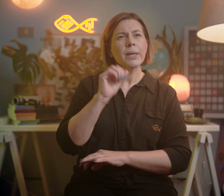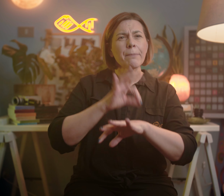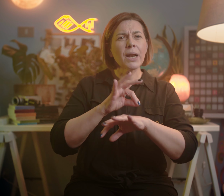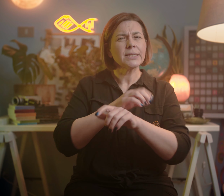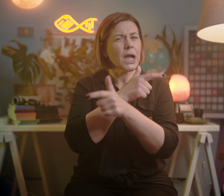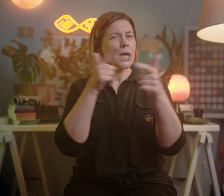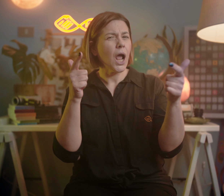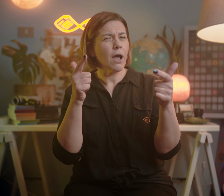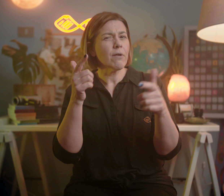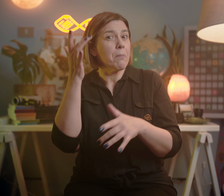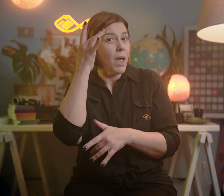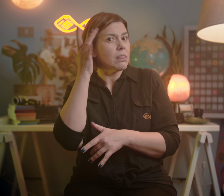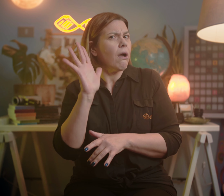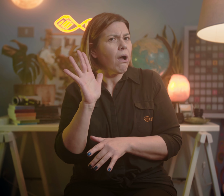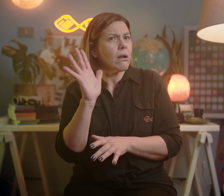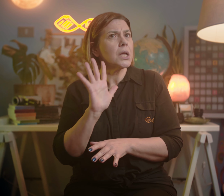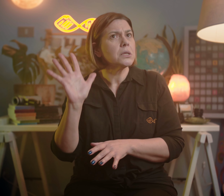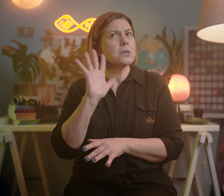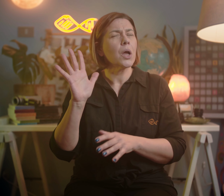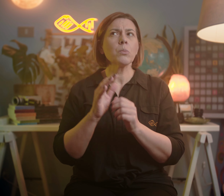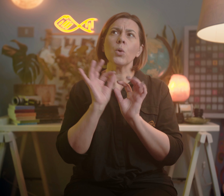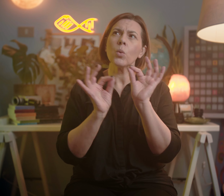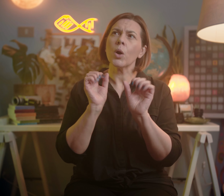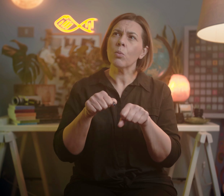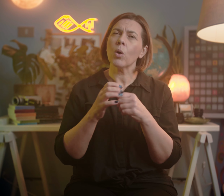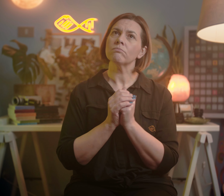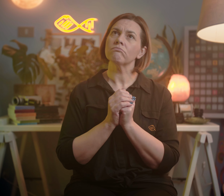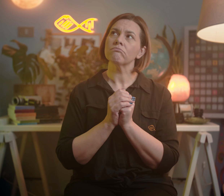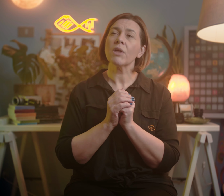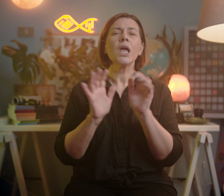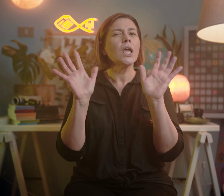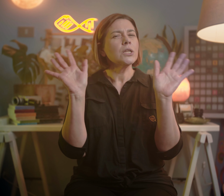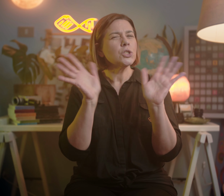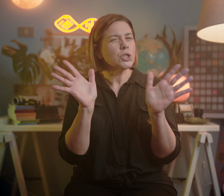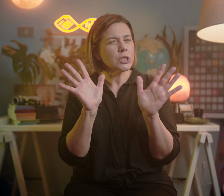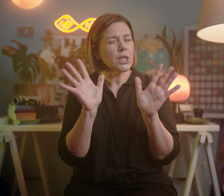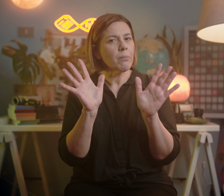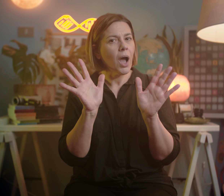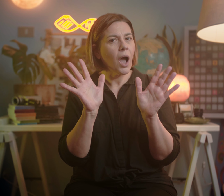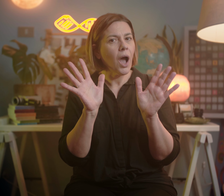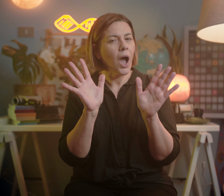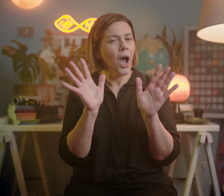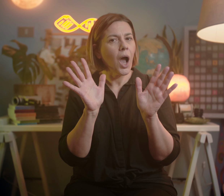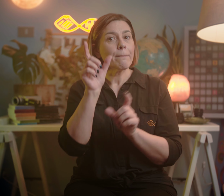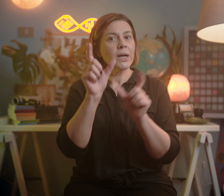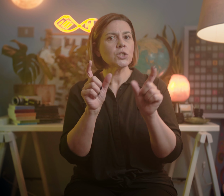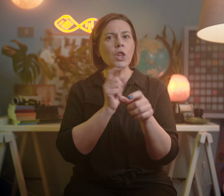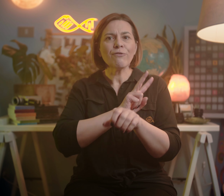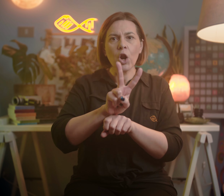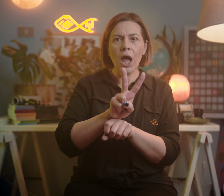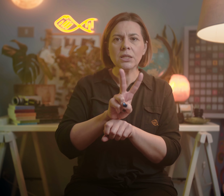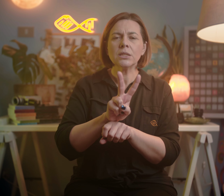esempio la schizofrenia. Ma non solo. Il cinema può avere una funzione di rieducazione per soggetti violenti,